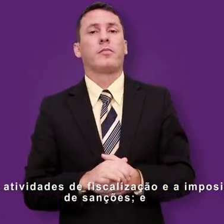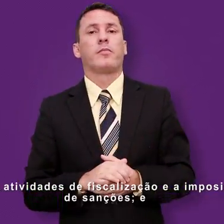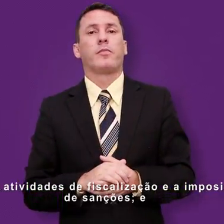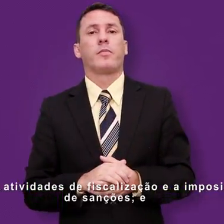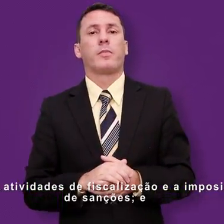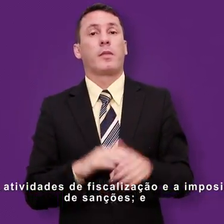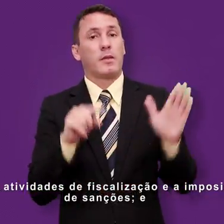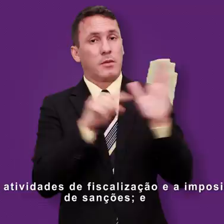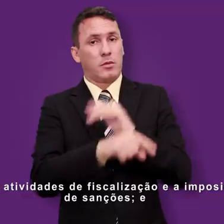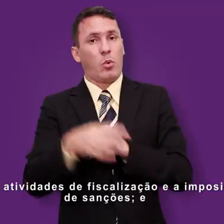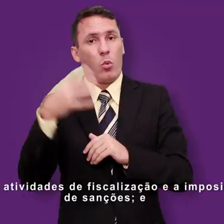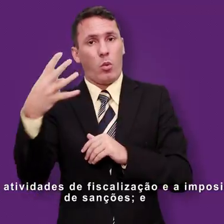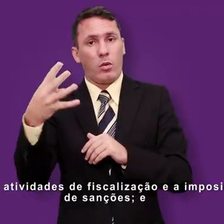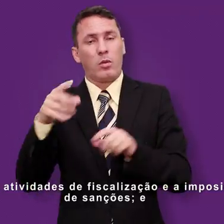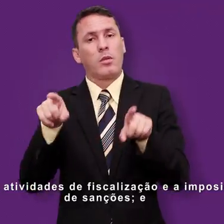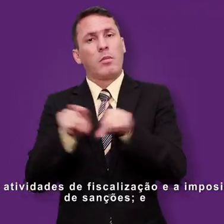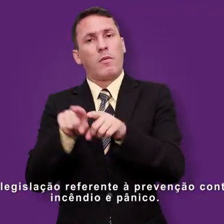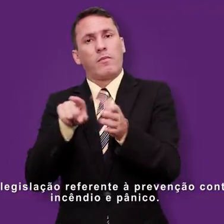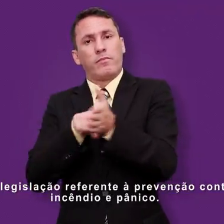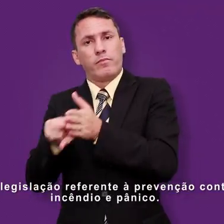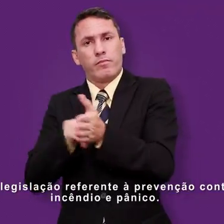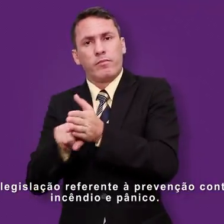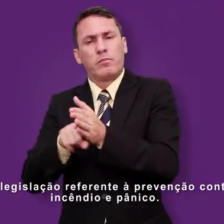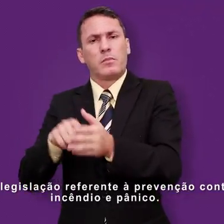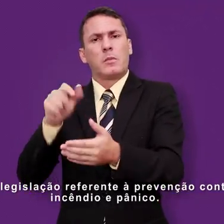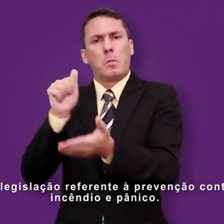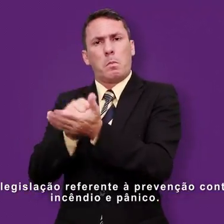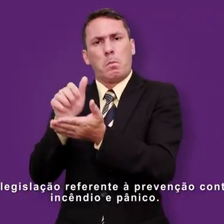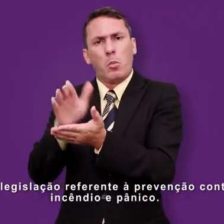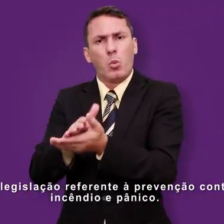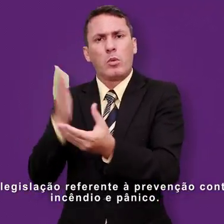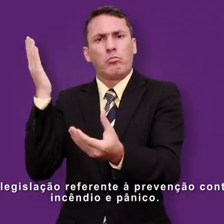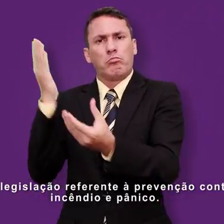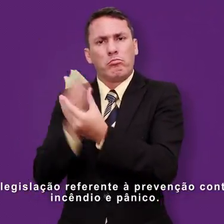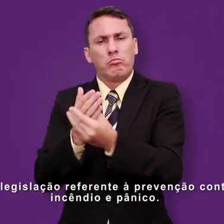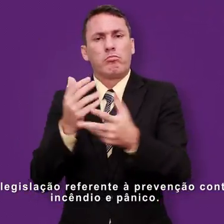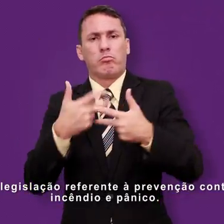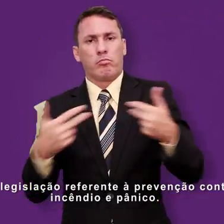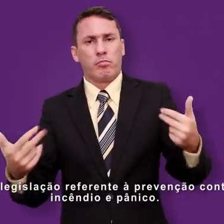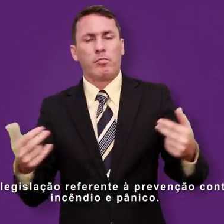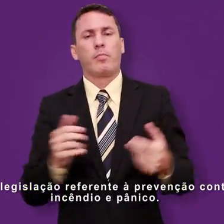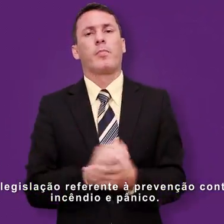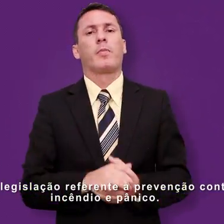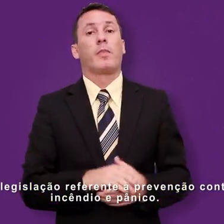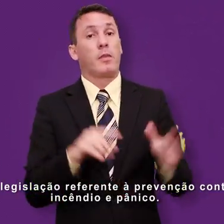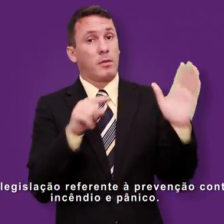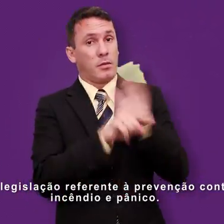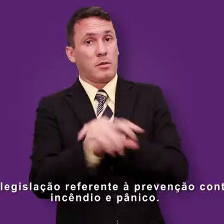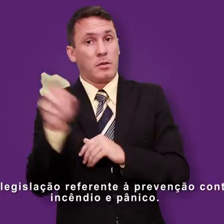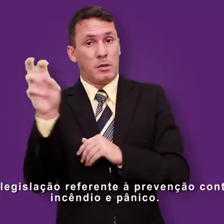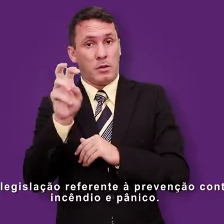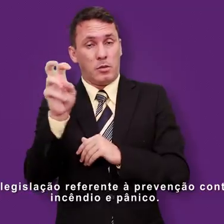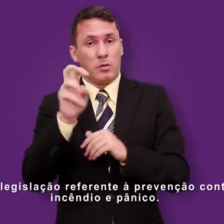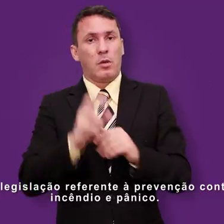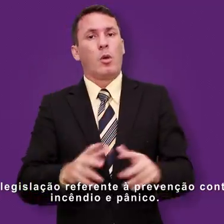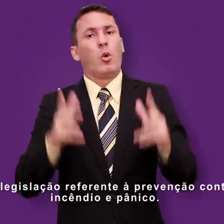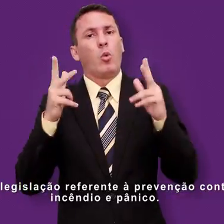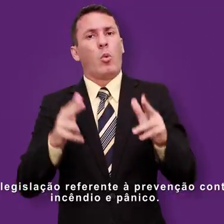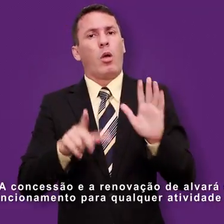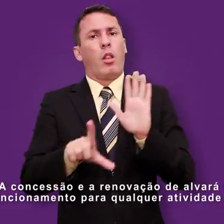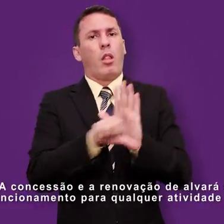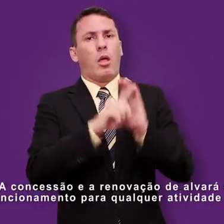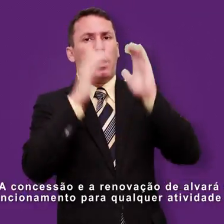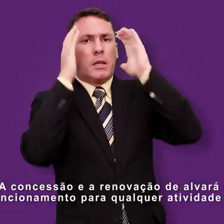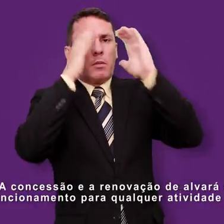a imposição de sanções e, inciso 5, a legislação referente à prevenção contra incêndio e